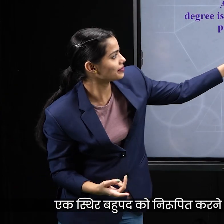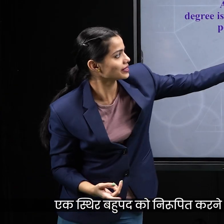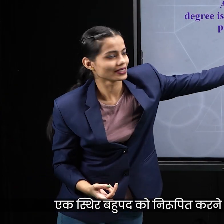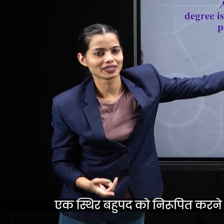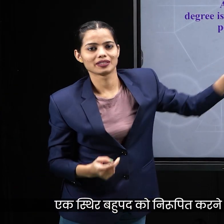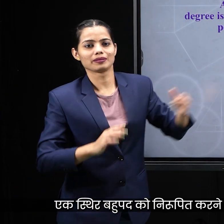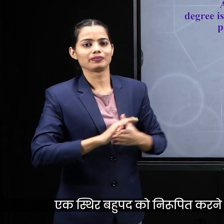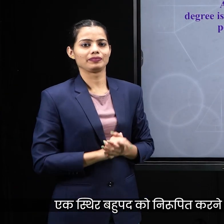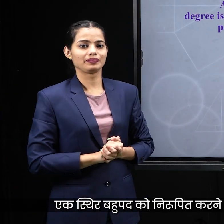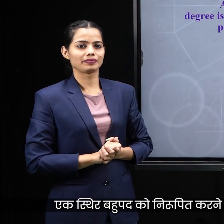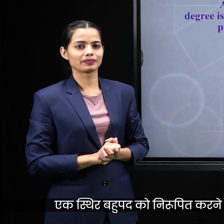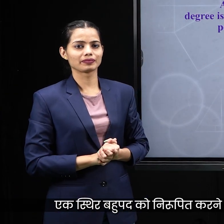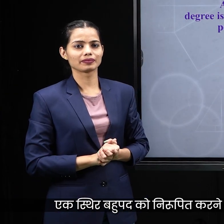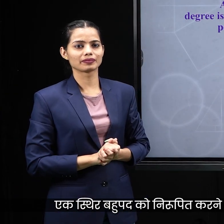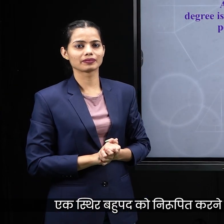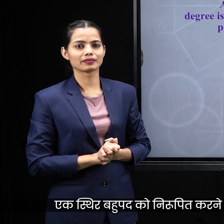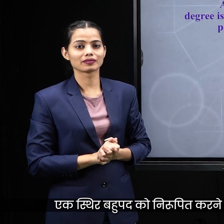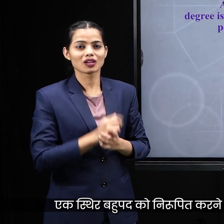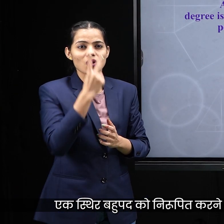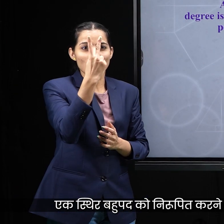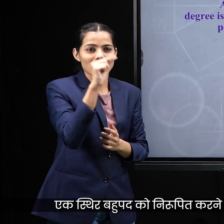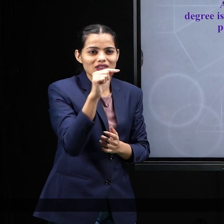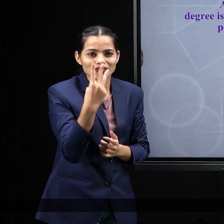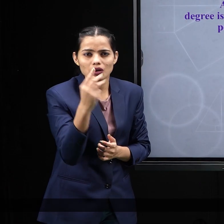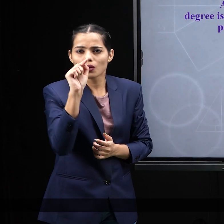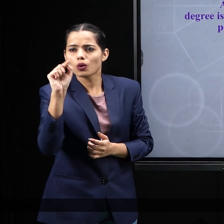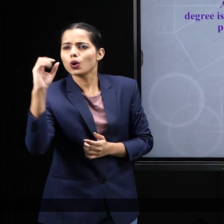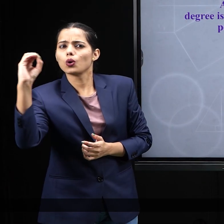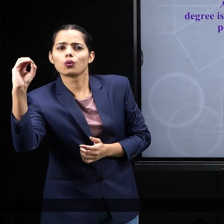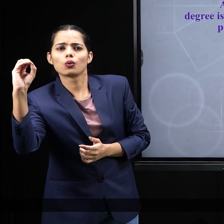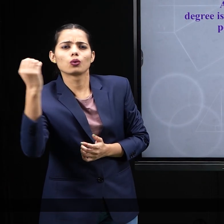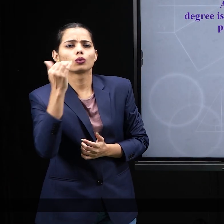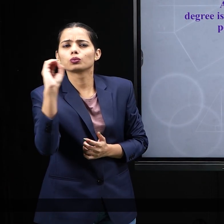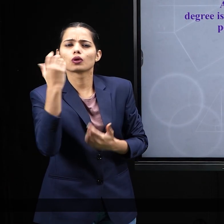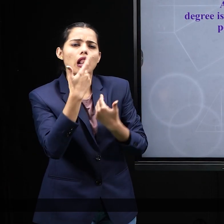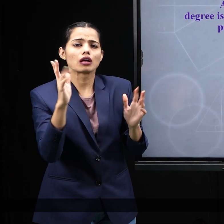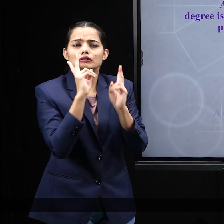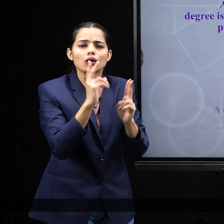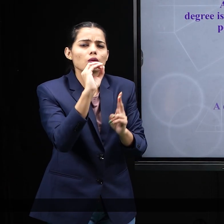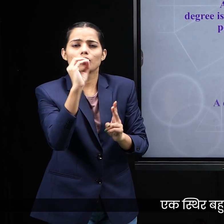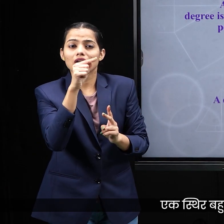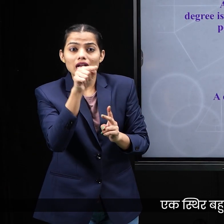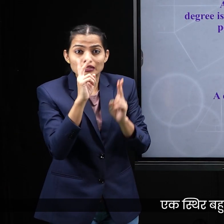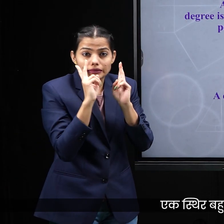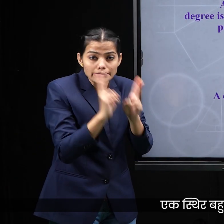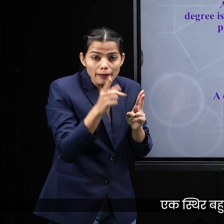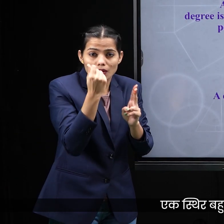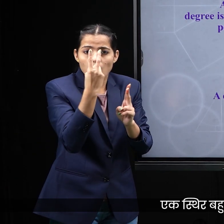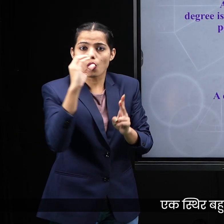k एक वास्तविक संख्या है। शून्य बहुपद एक स्थिर बहुपद